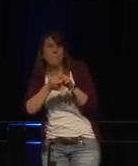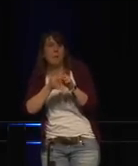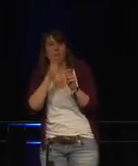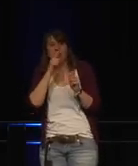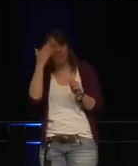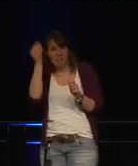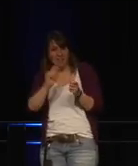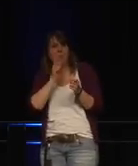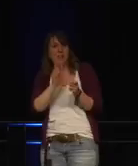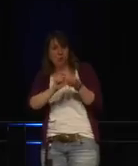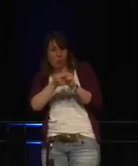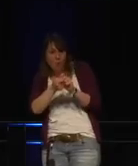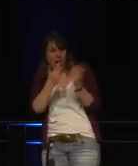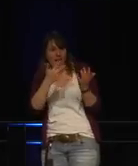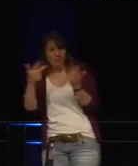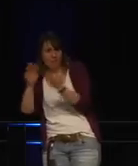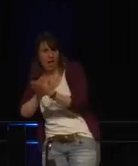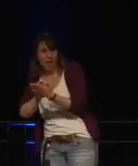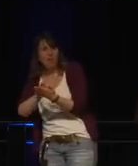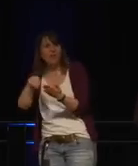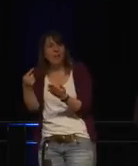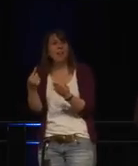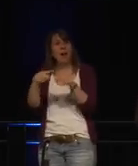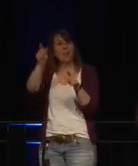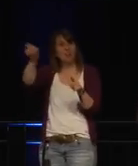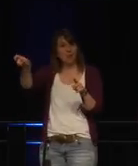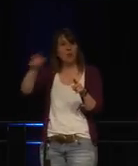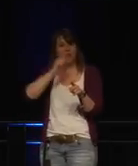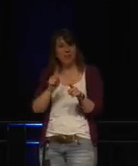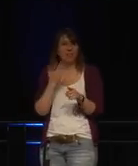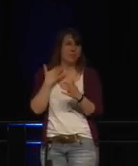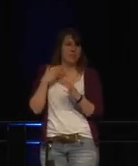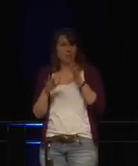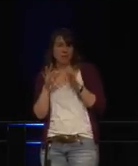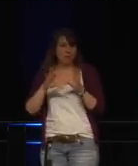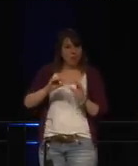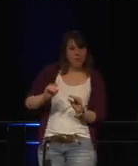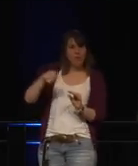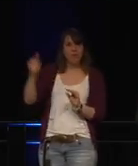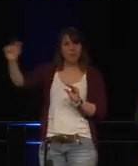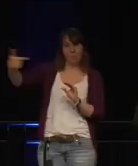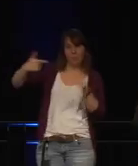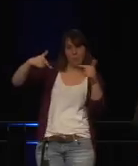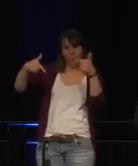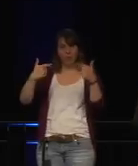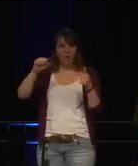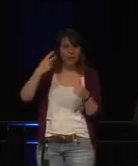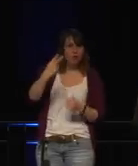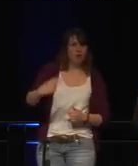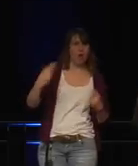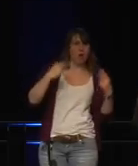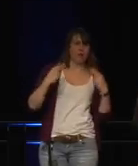habrá más gente reproduciendo la imagen que crees en tus aventuras privadas sexuales.